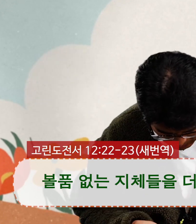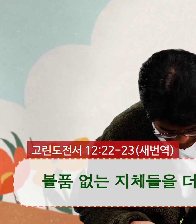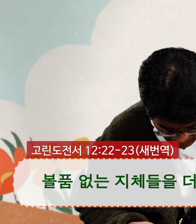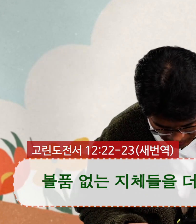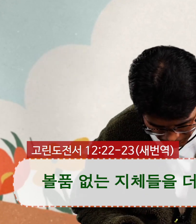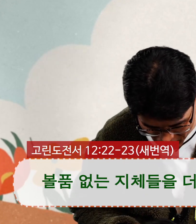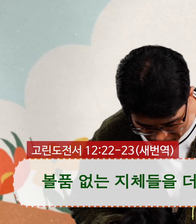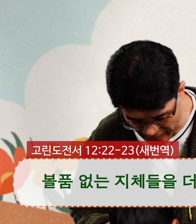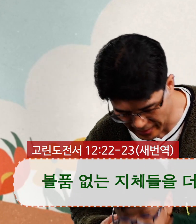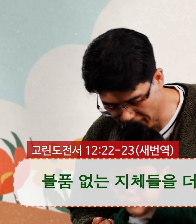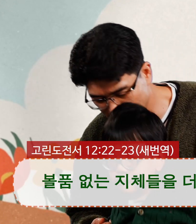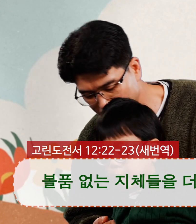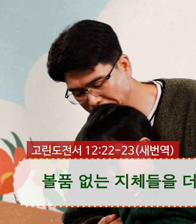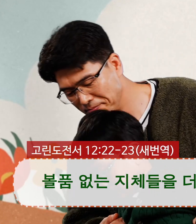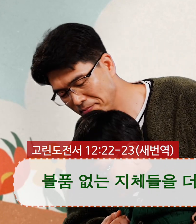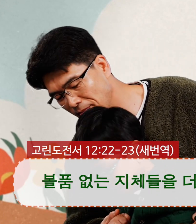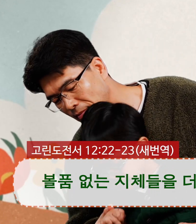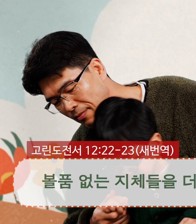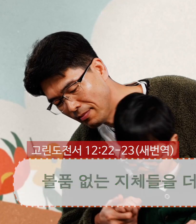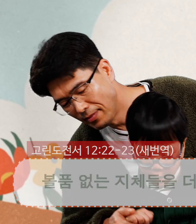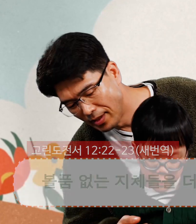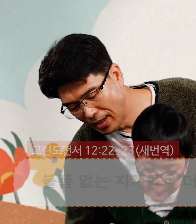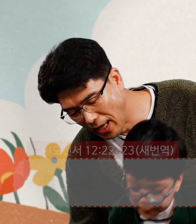22절 23절 말씀.